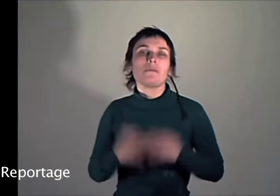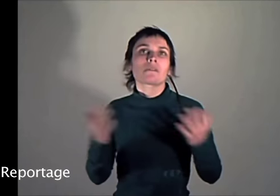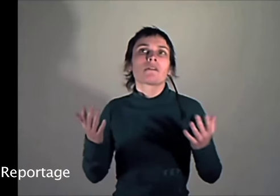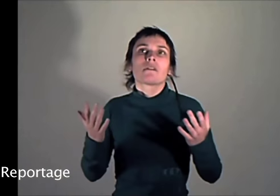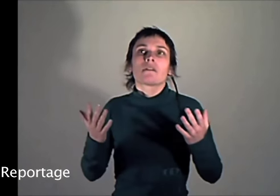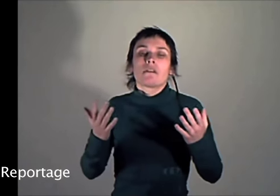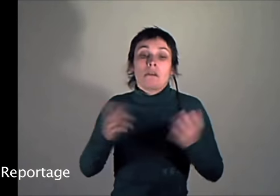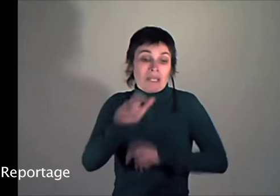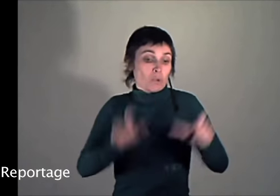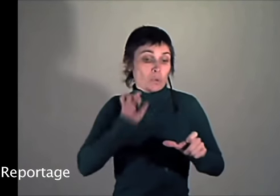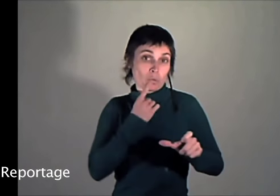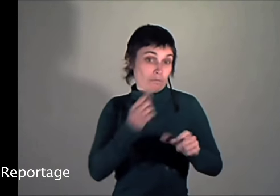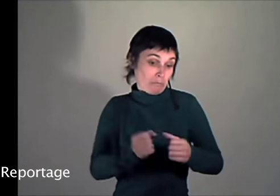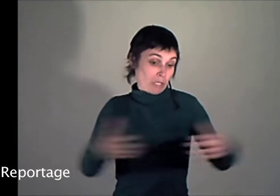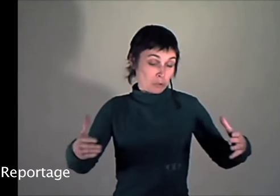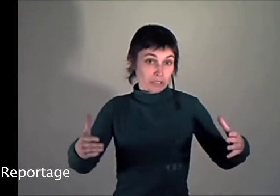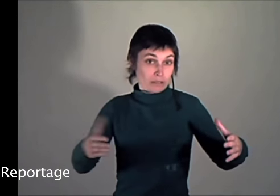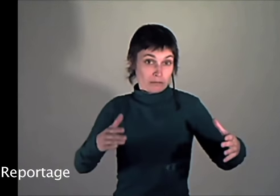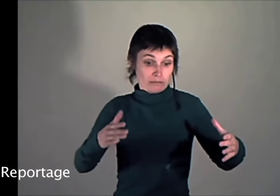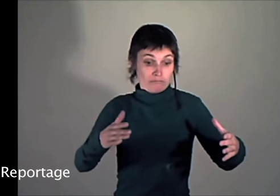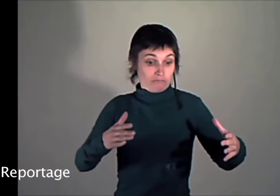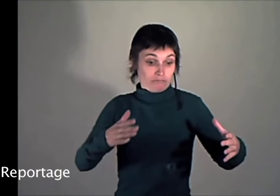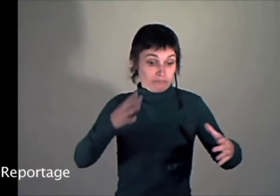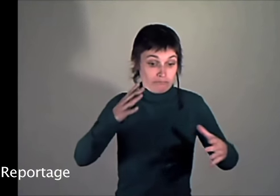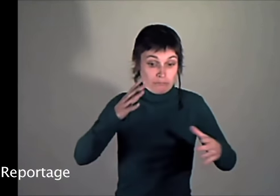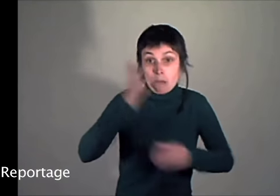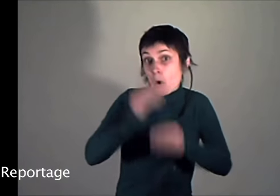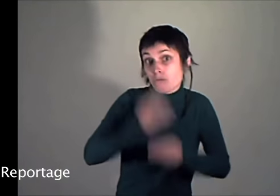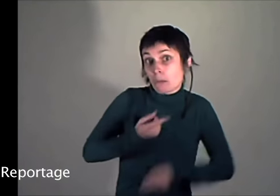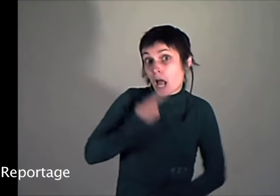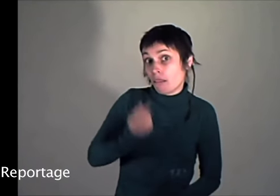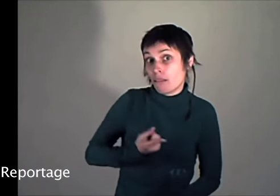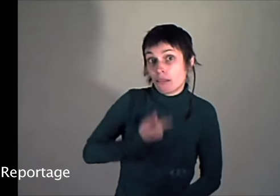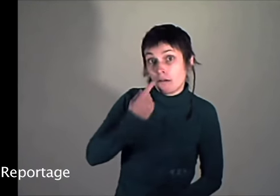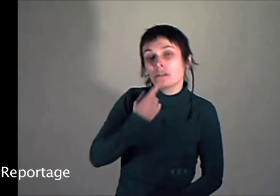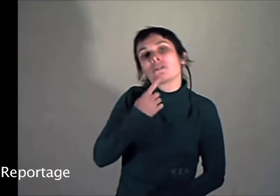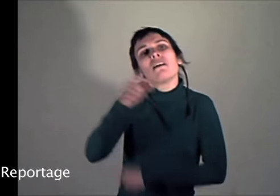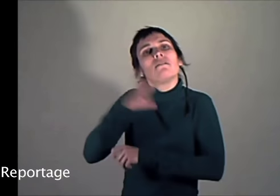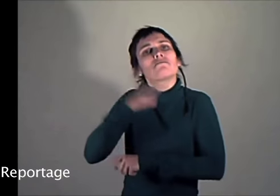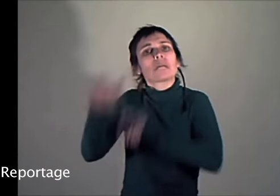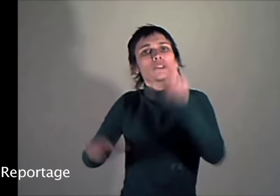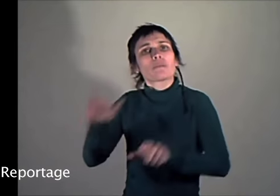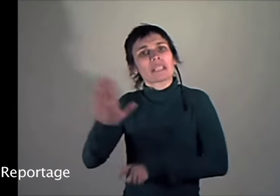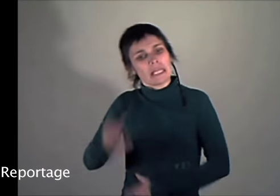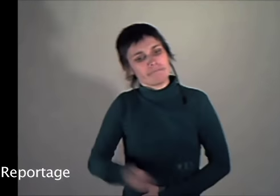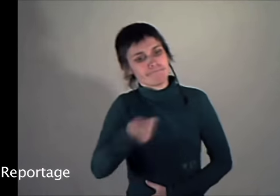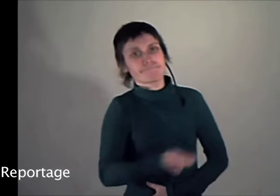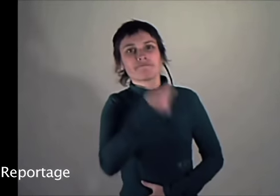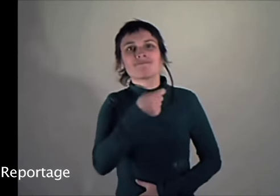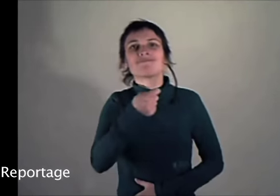que vous pouvez me définir ce qu'est vraiment l'oralisme? Patrick. Oui, c'est une bonne question. La